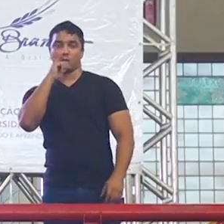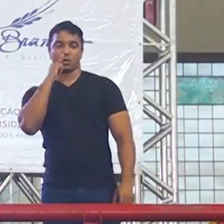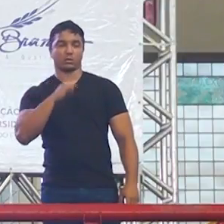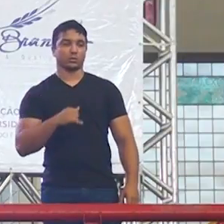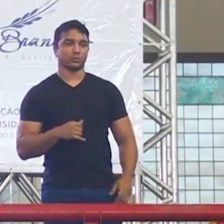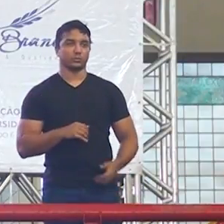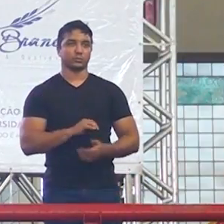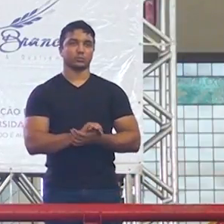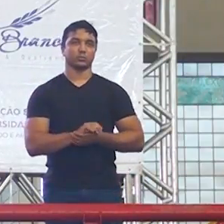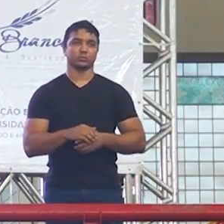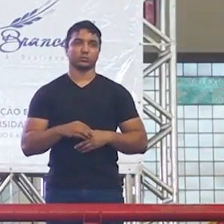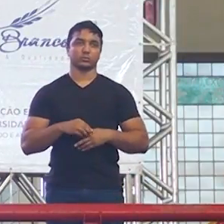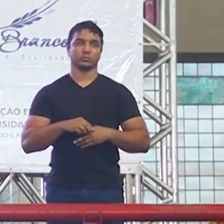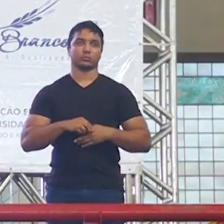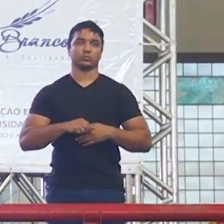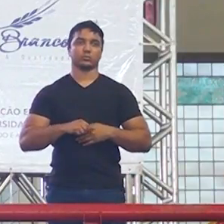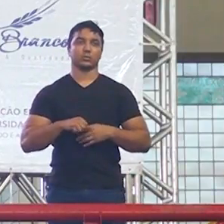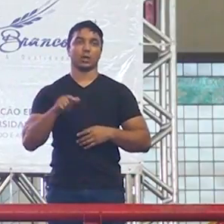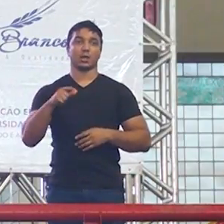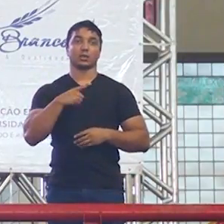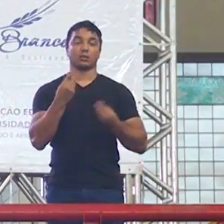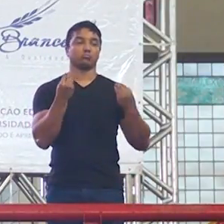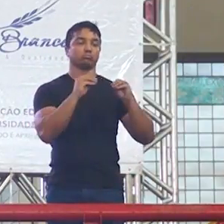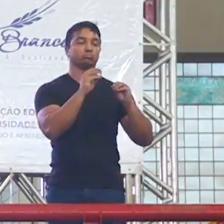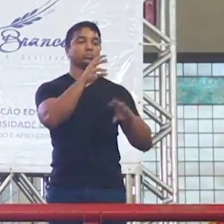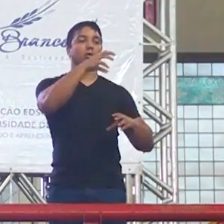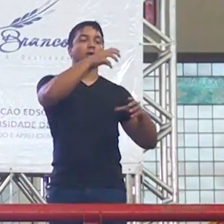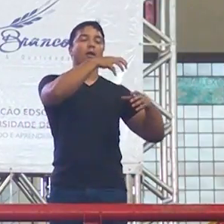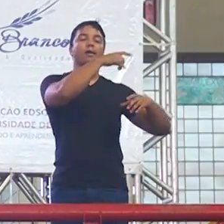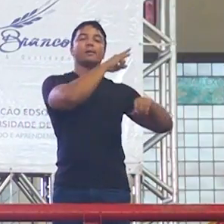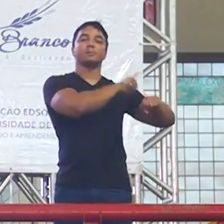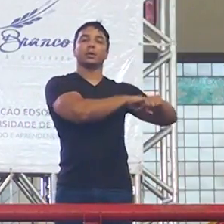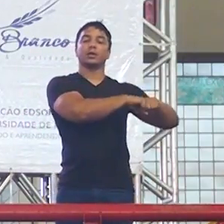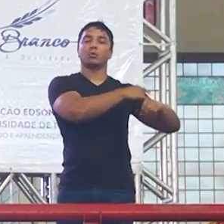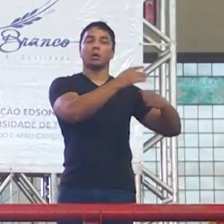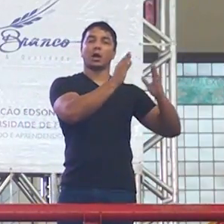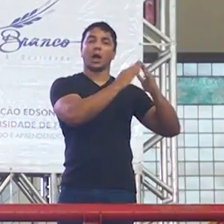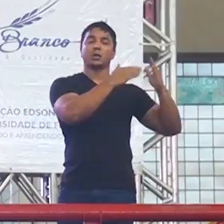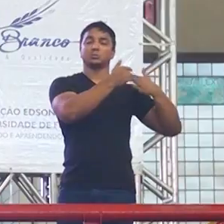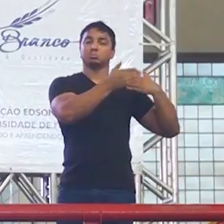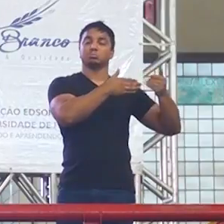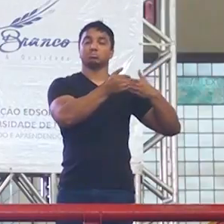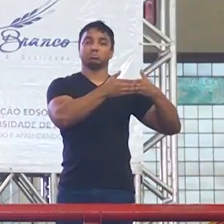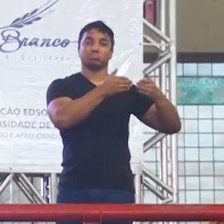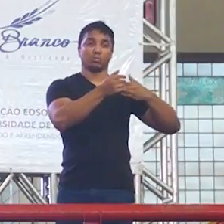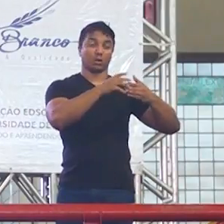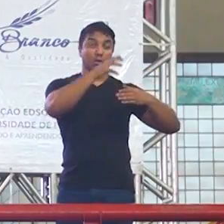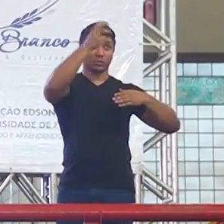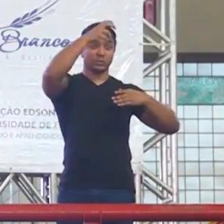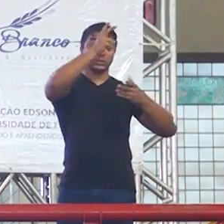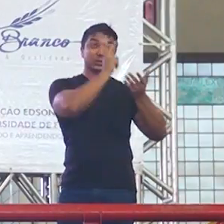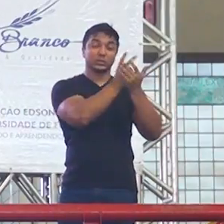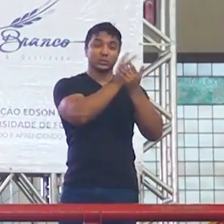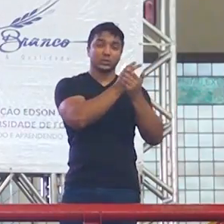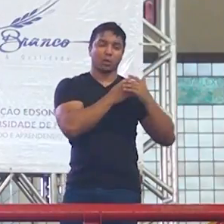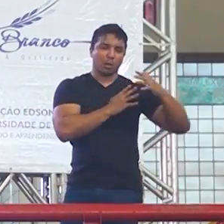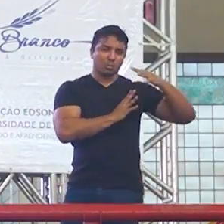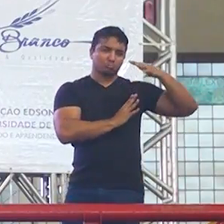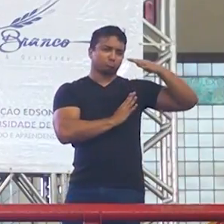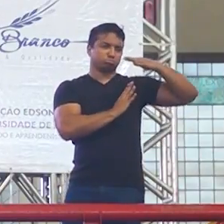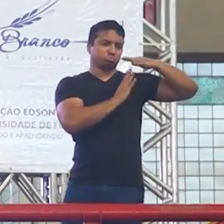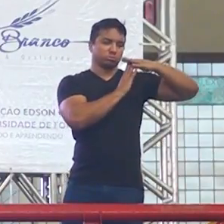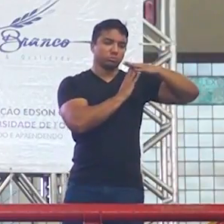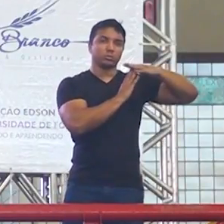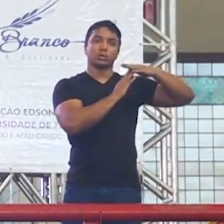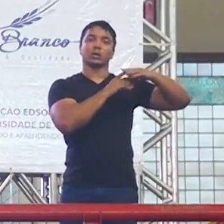Ok. É instalada no banheiro de uma residência. Sempre que ela é ligada na sua potência máxima,